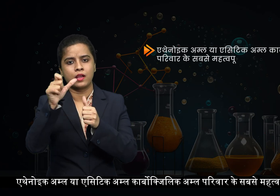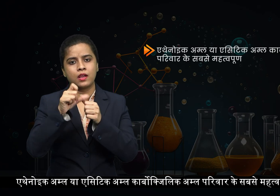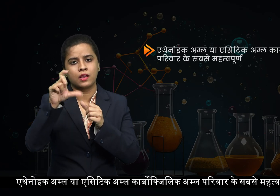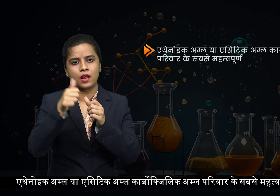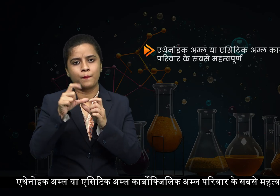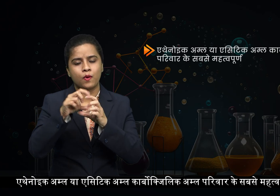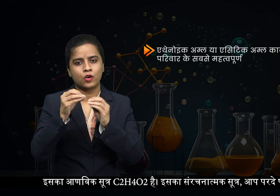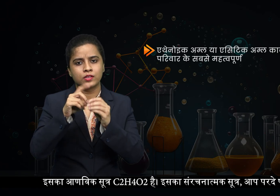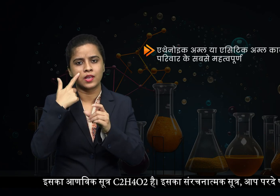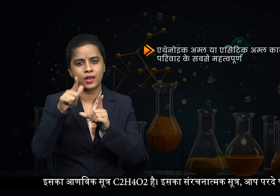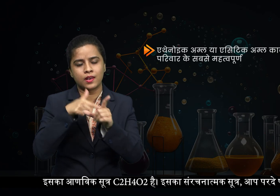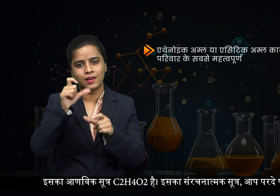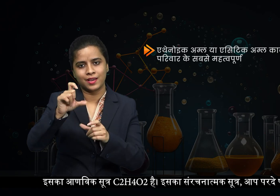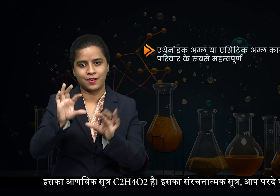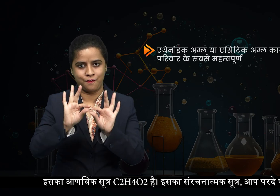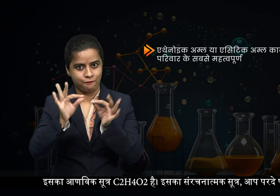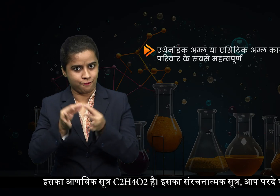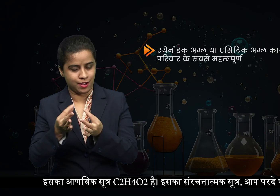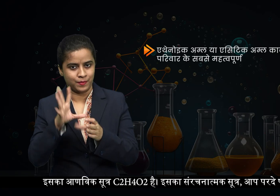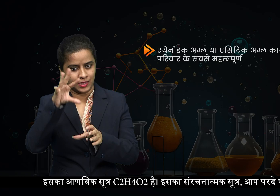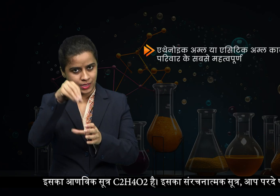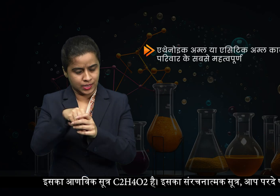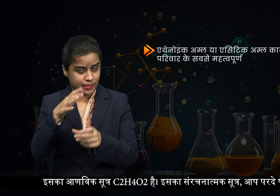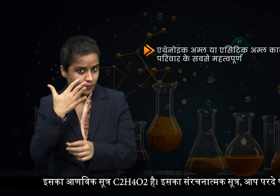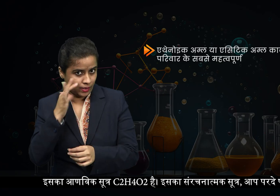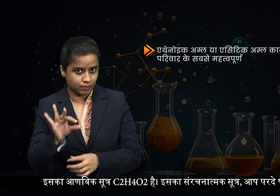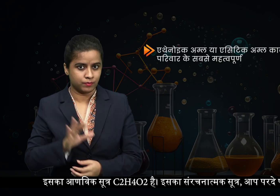एक है। इसका आणविक सूत्र